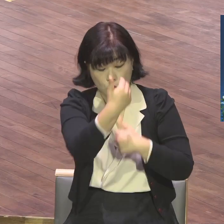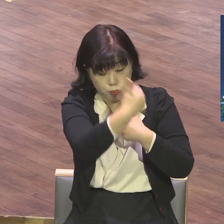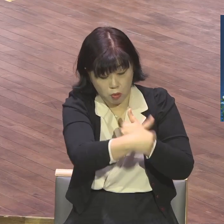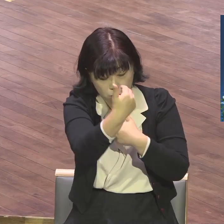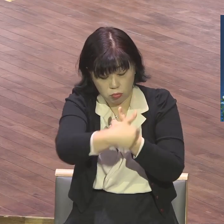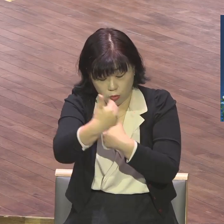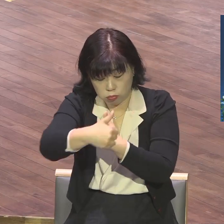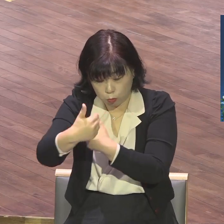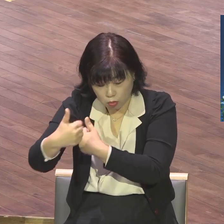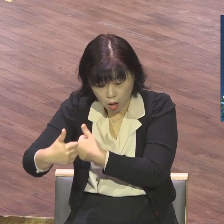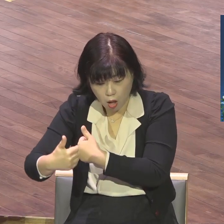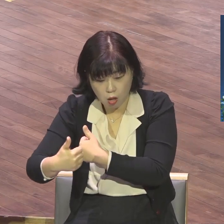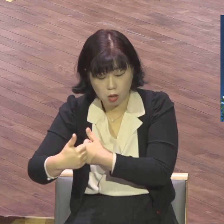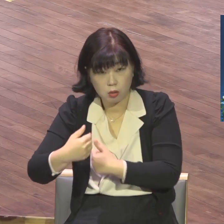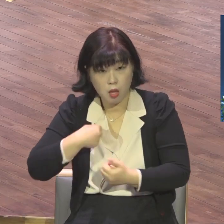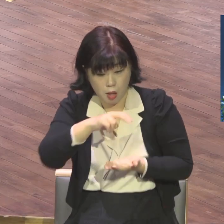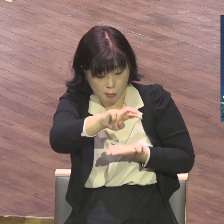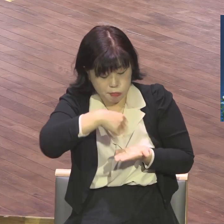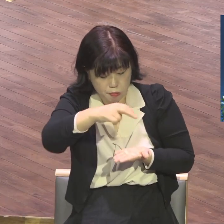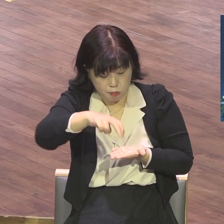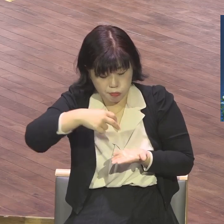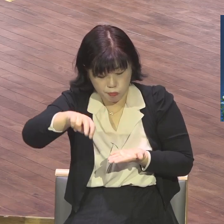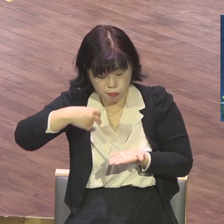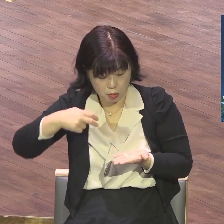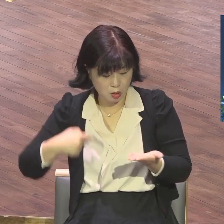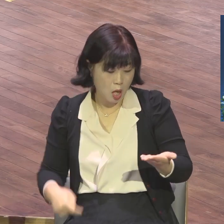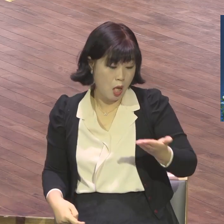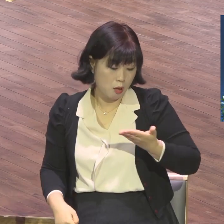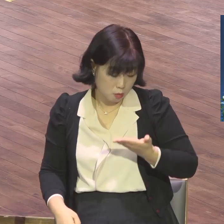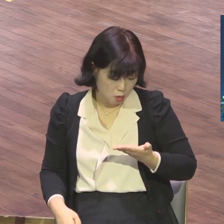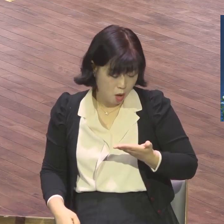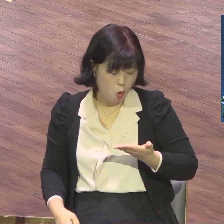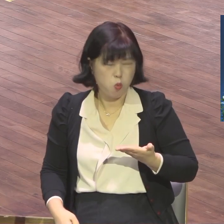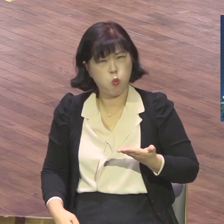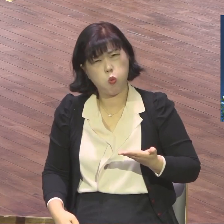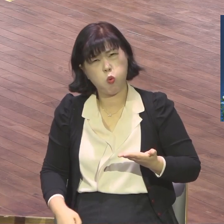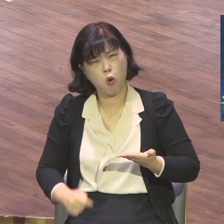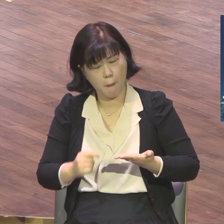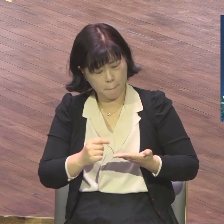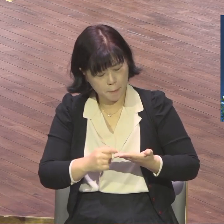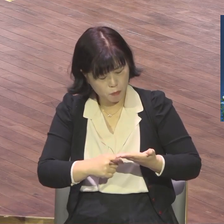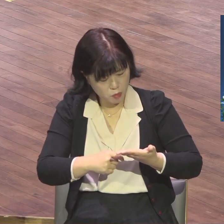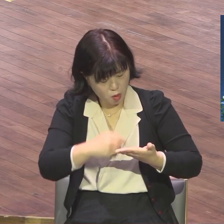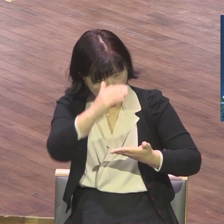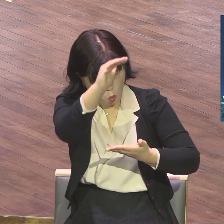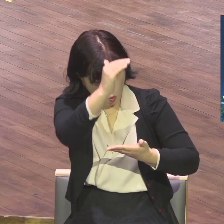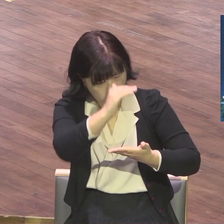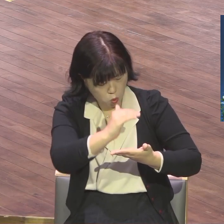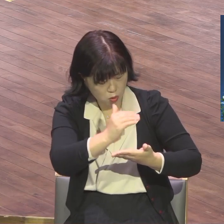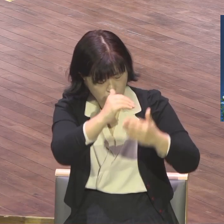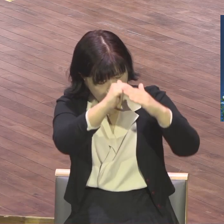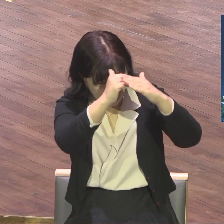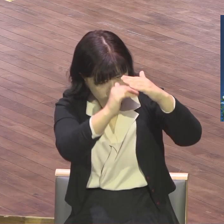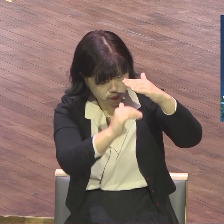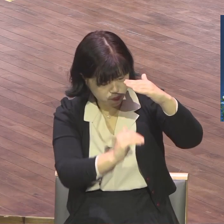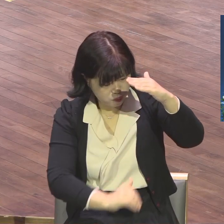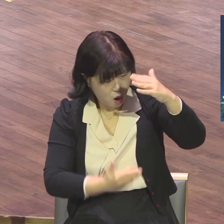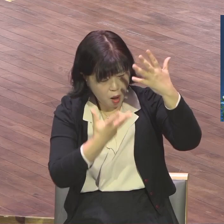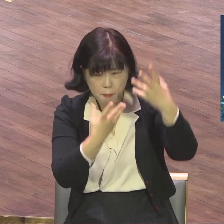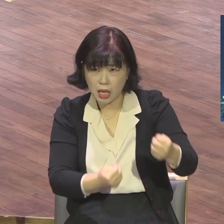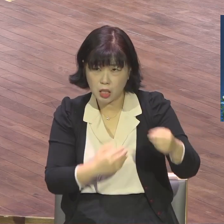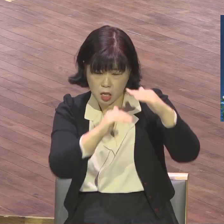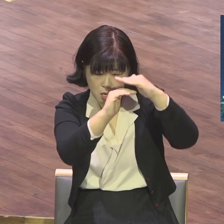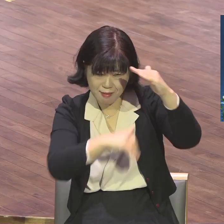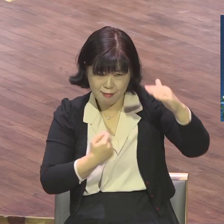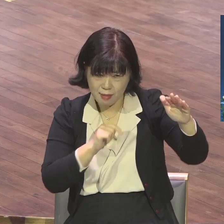오는데, 성교 요래, 성교사 담당 목 지시해서 세밀하게 봐라, 세밀하게. 구체로 해서 그렇게 우리가